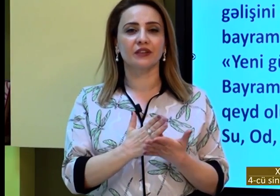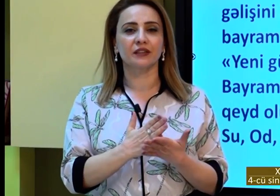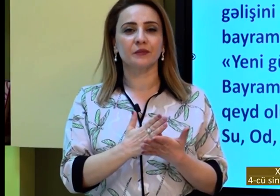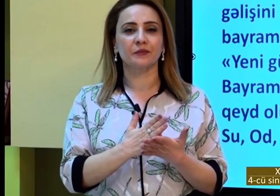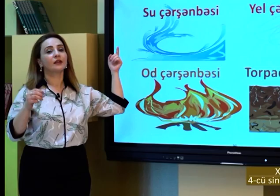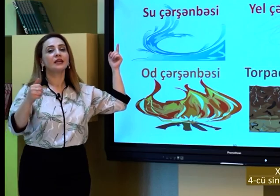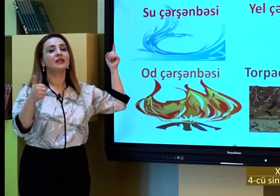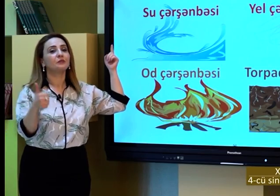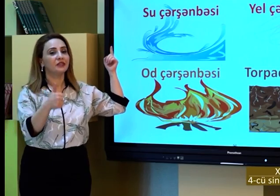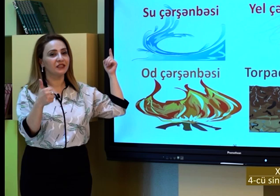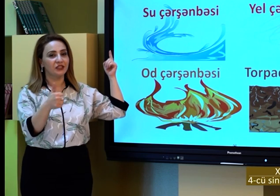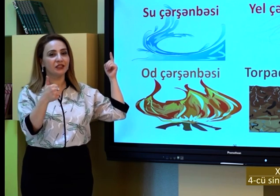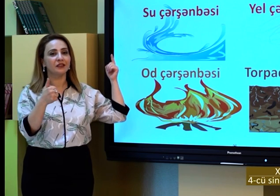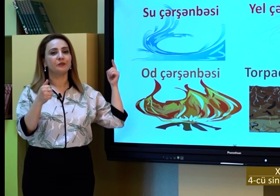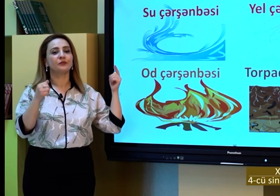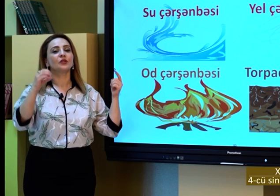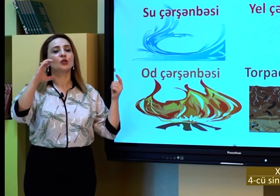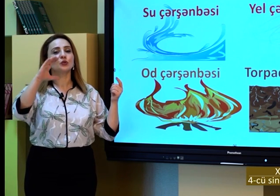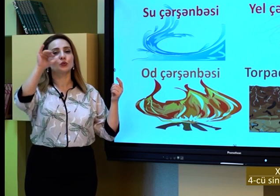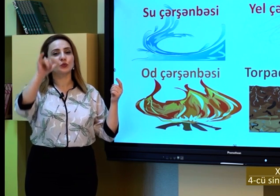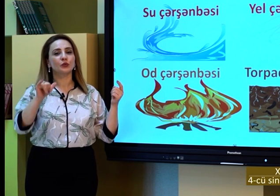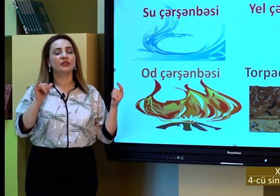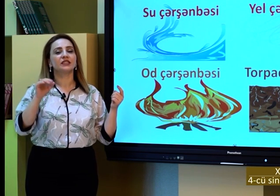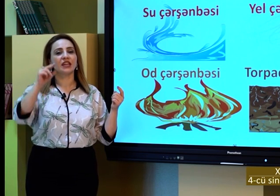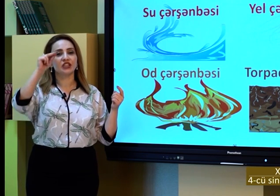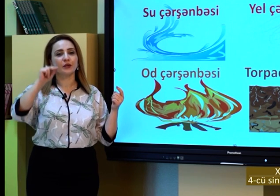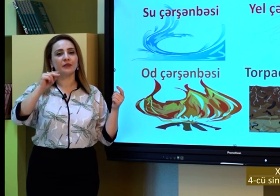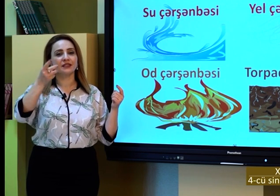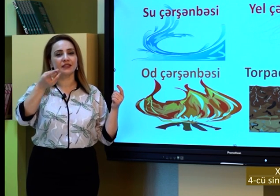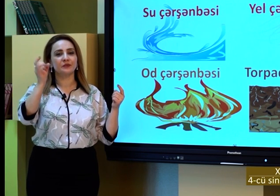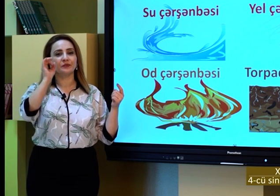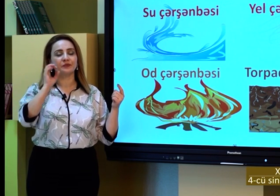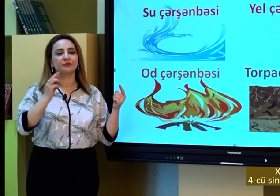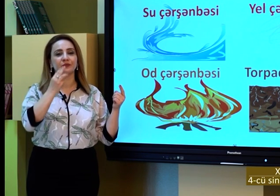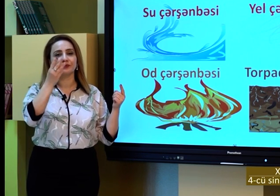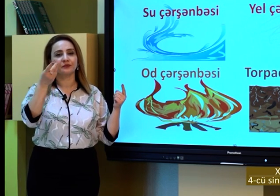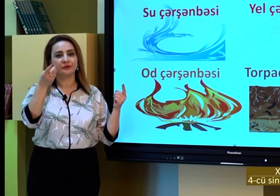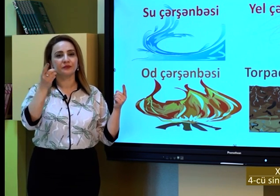var. Birinci, su çərşənbəsi.